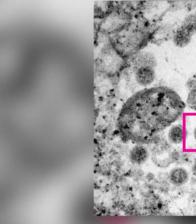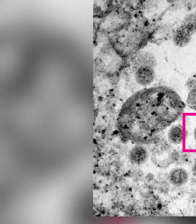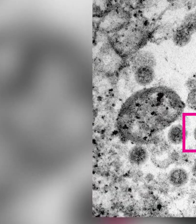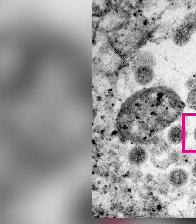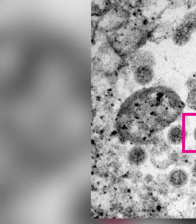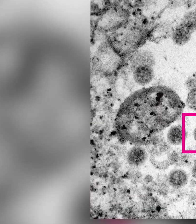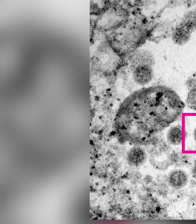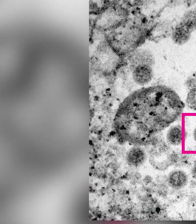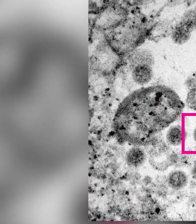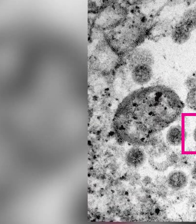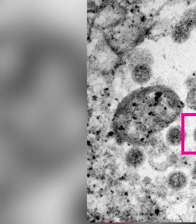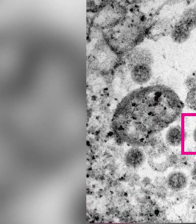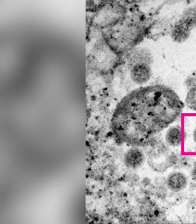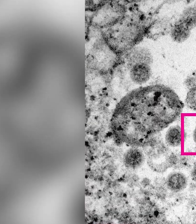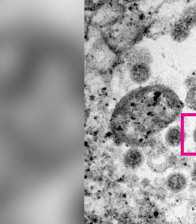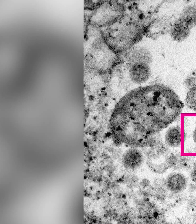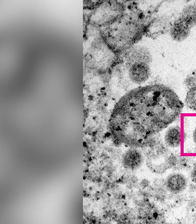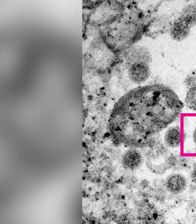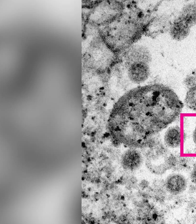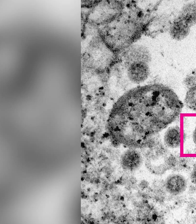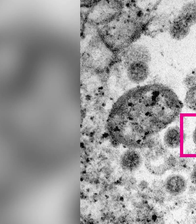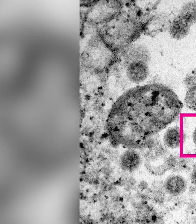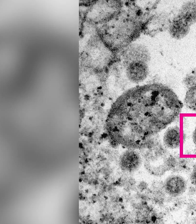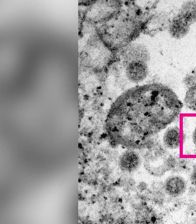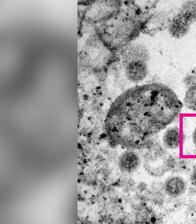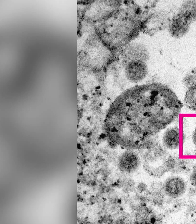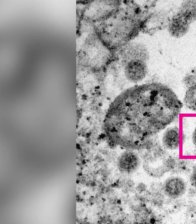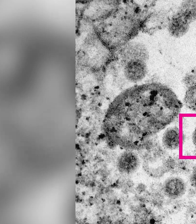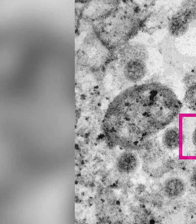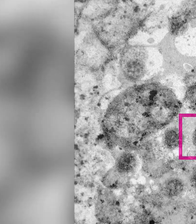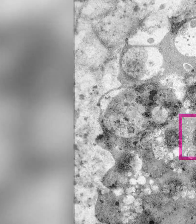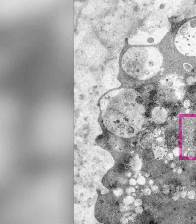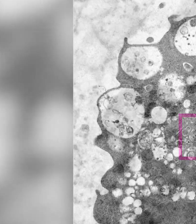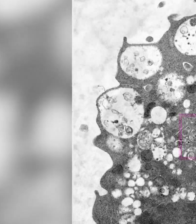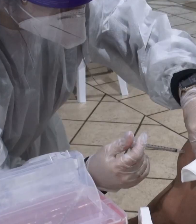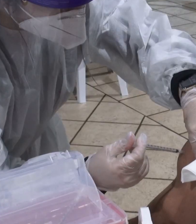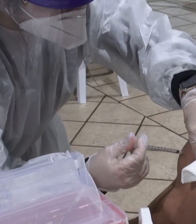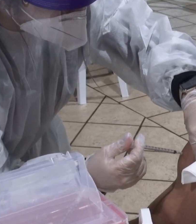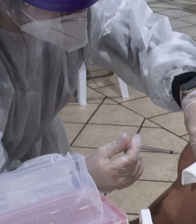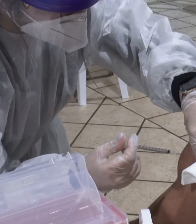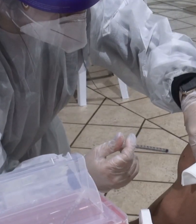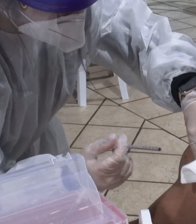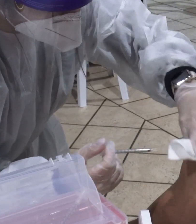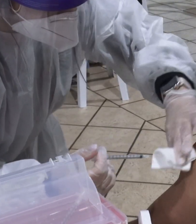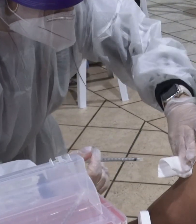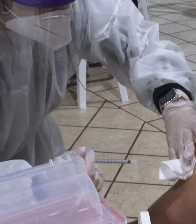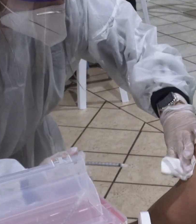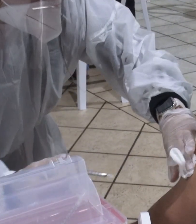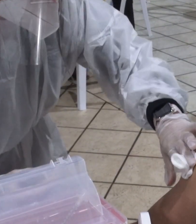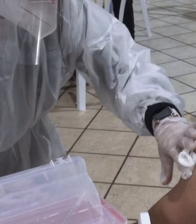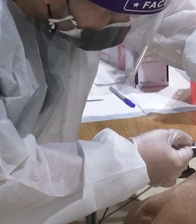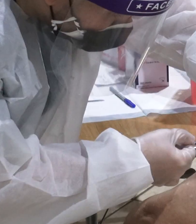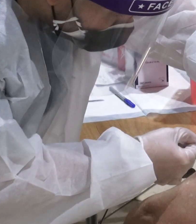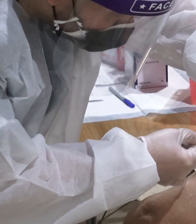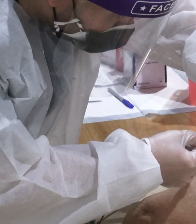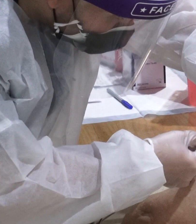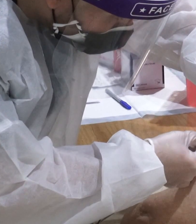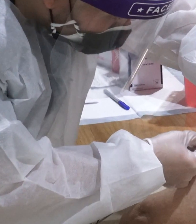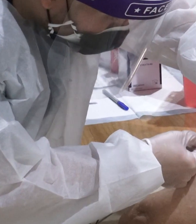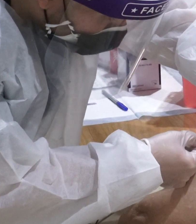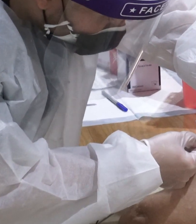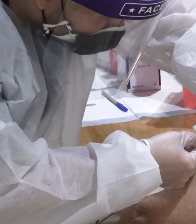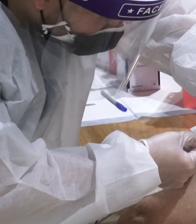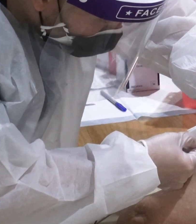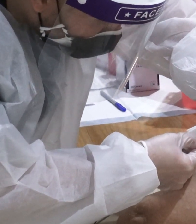la infección. Para la prevención sigue siendo vital la vacunación con la tercera dosis y las medidas de